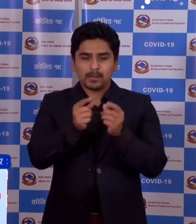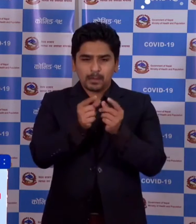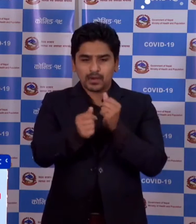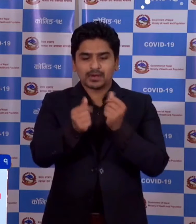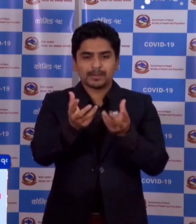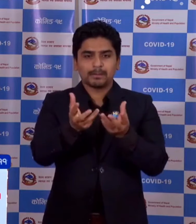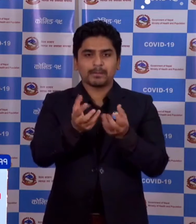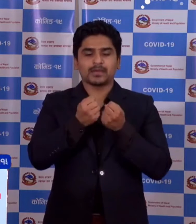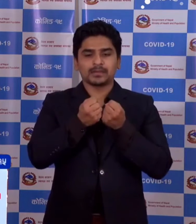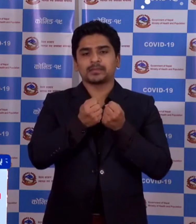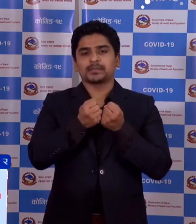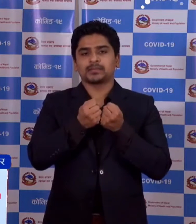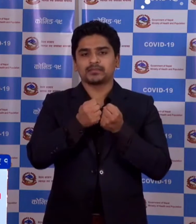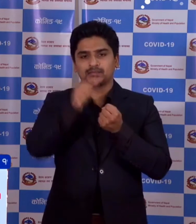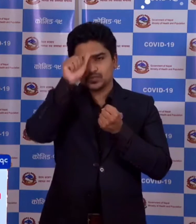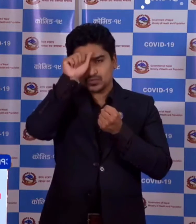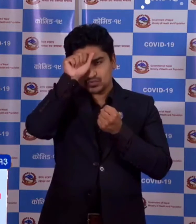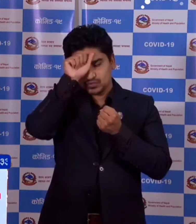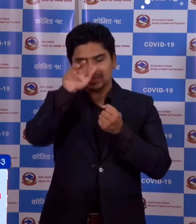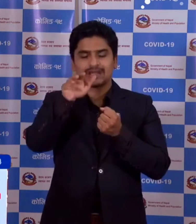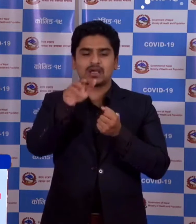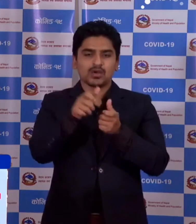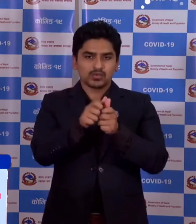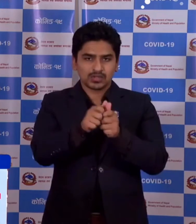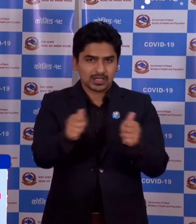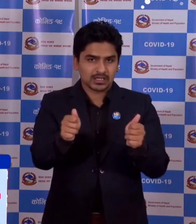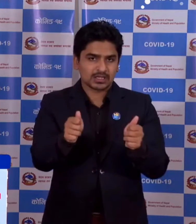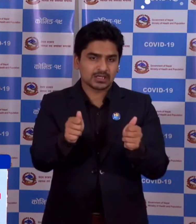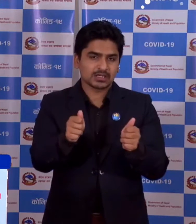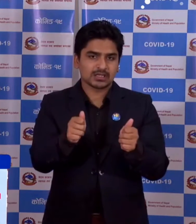भर्खरै प्राप्त सूचना जानकारी अनुसार